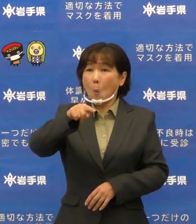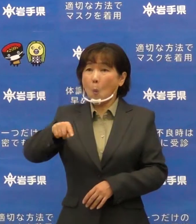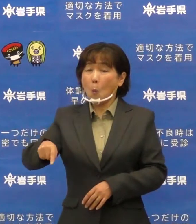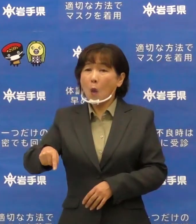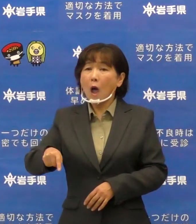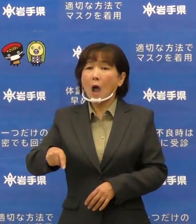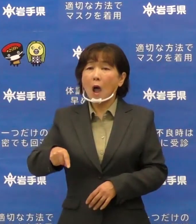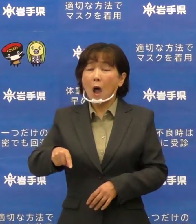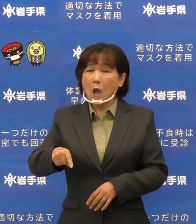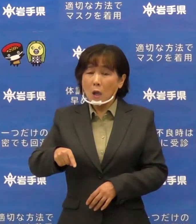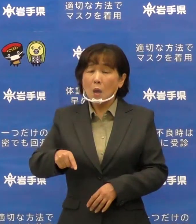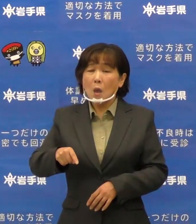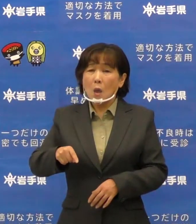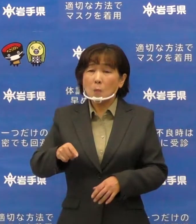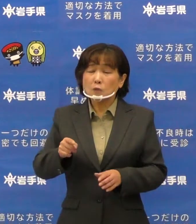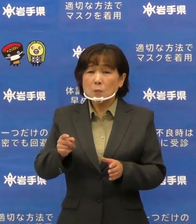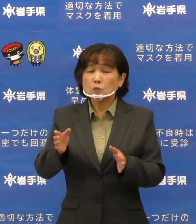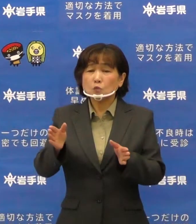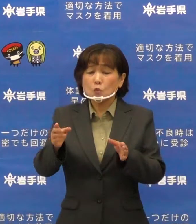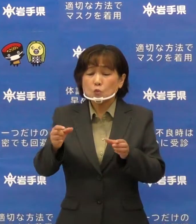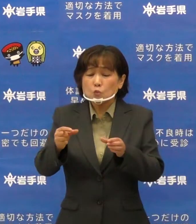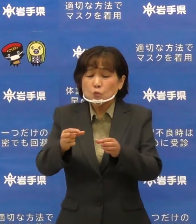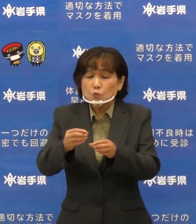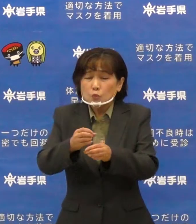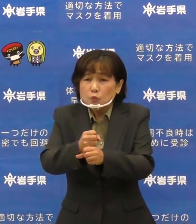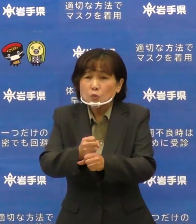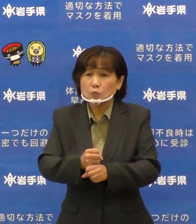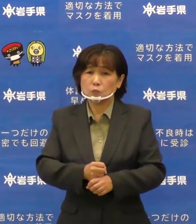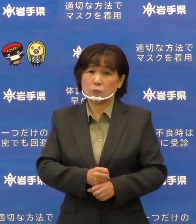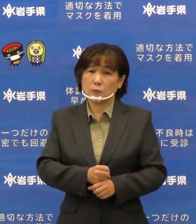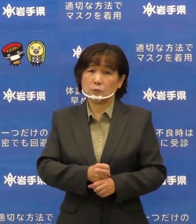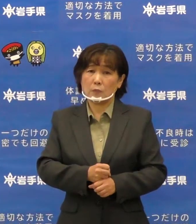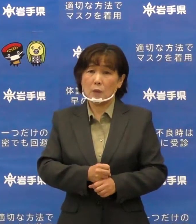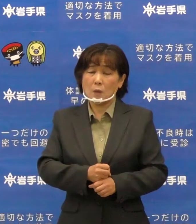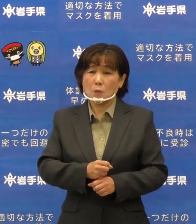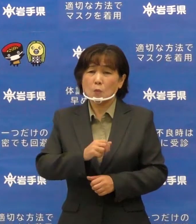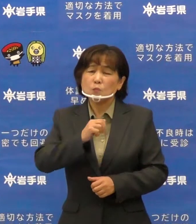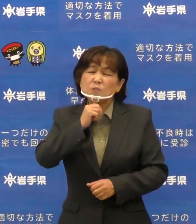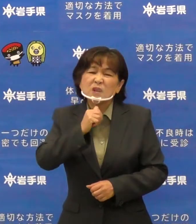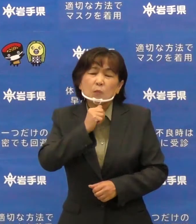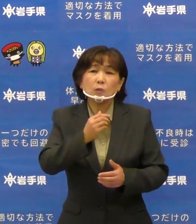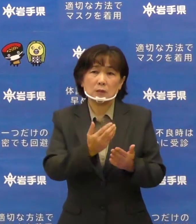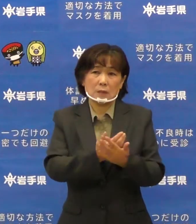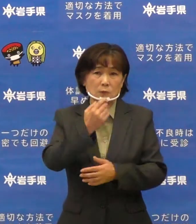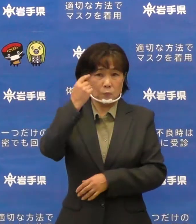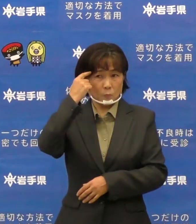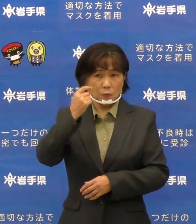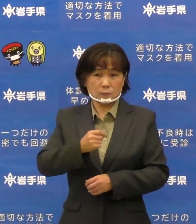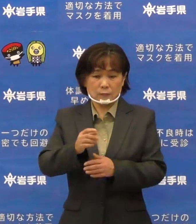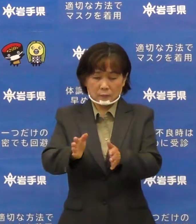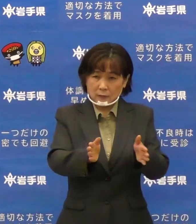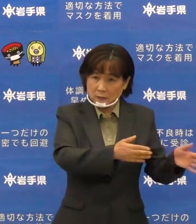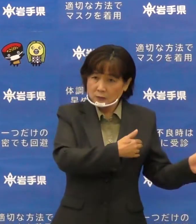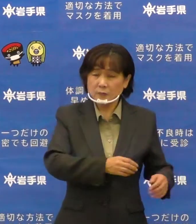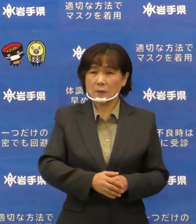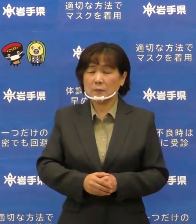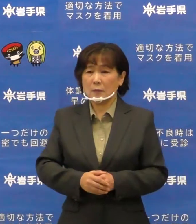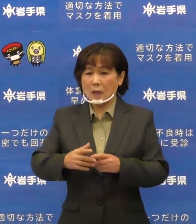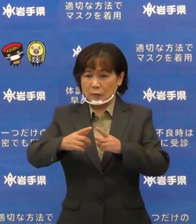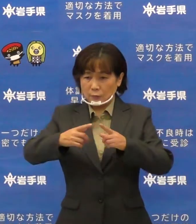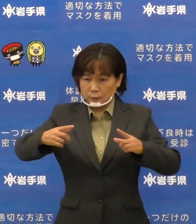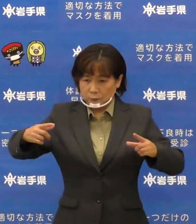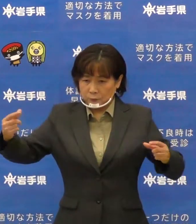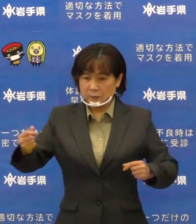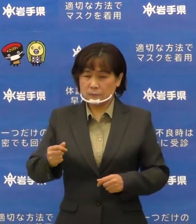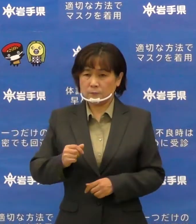ですね。こう天下人の視点に立って天下国家をどうすべきかっていうことを考え、それに基づいて